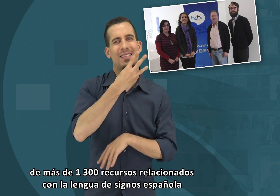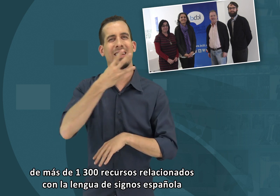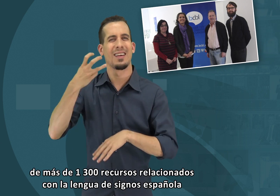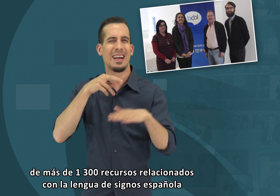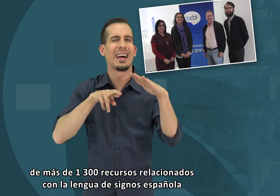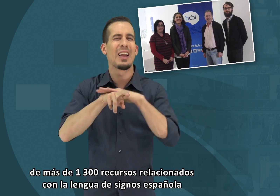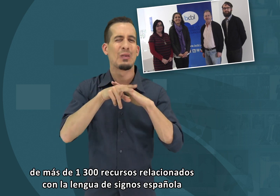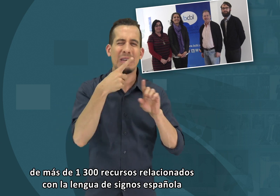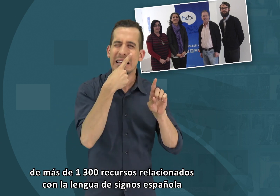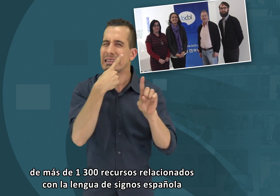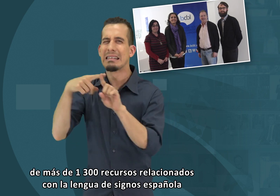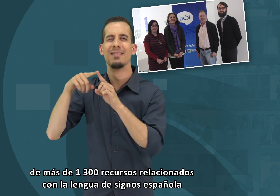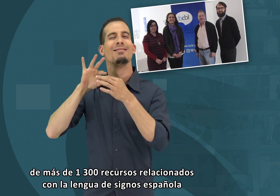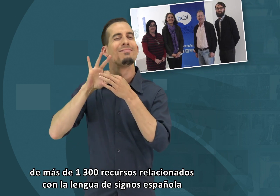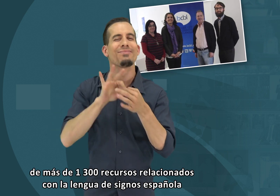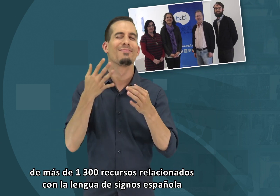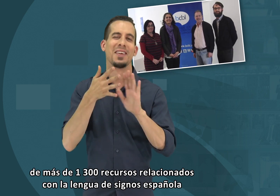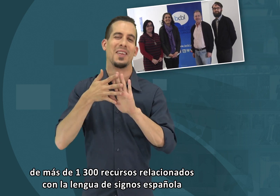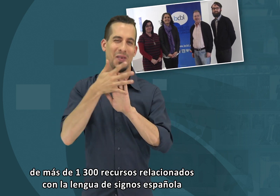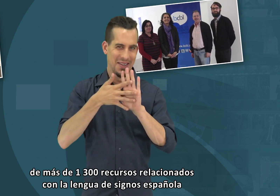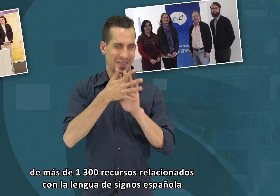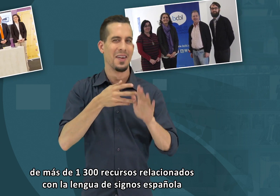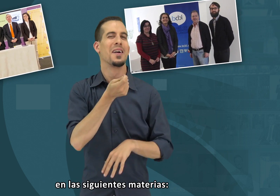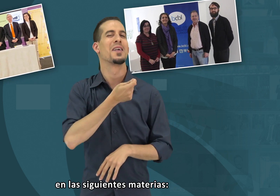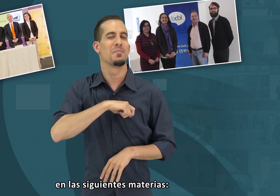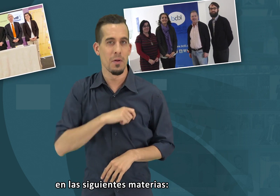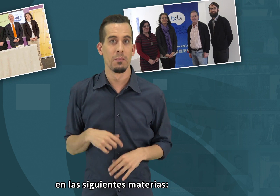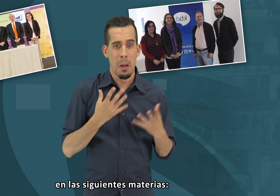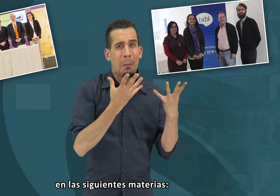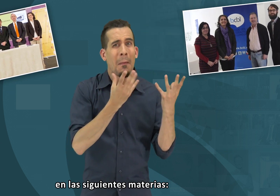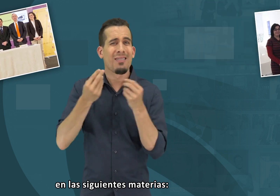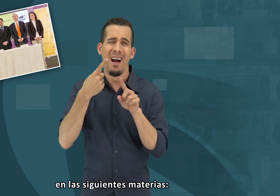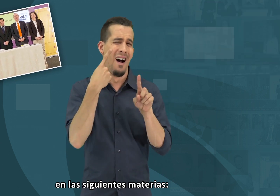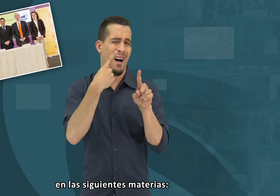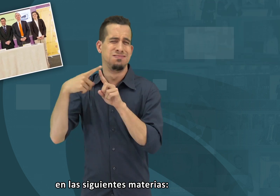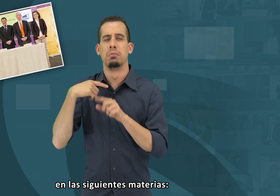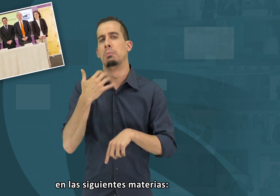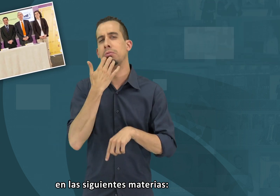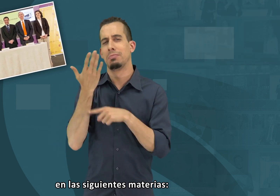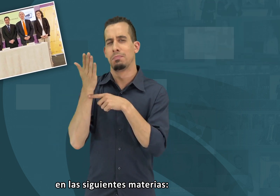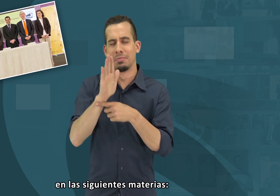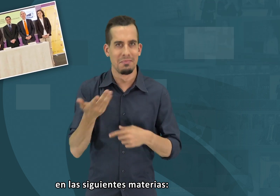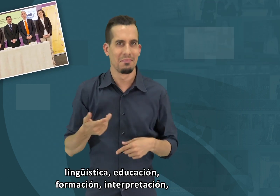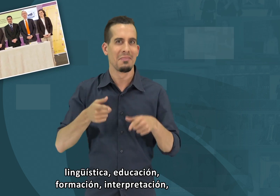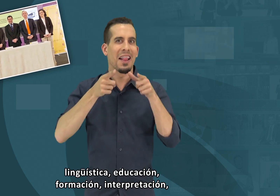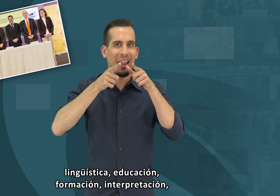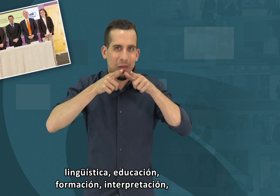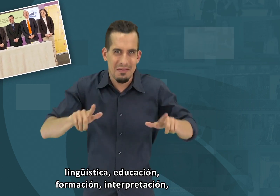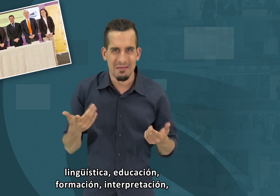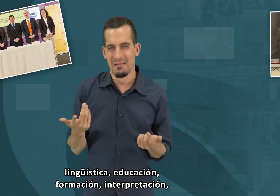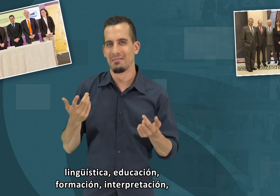de 1.300 recursos relacionados con la lengua de signos española en las siguientes materias: